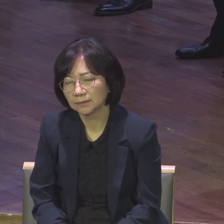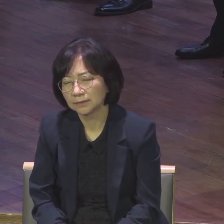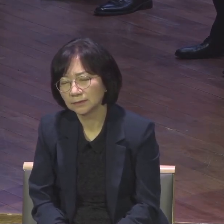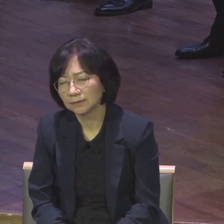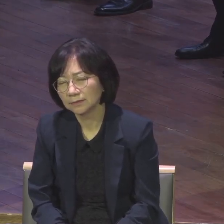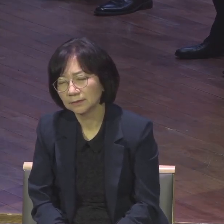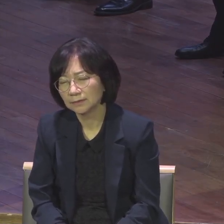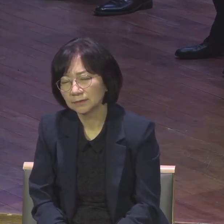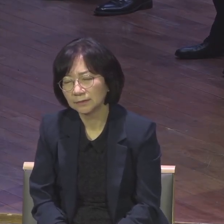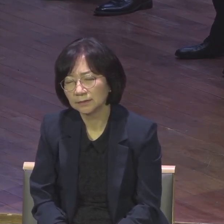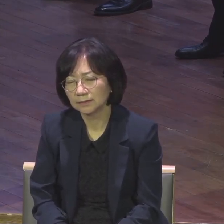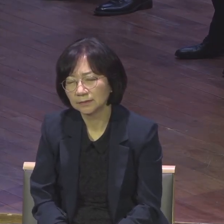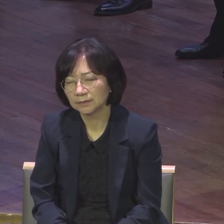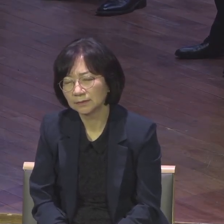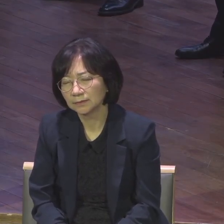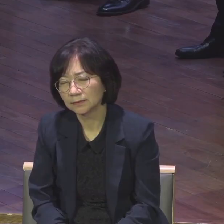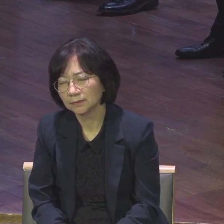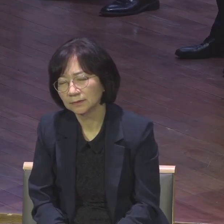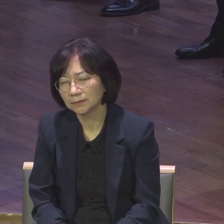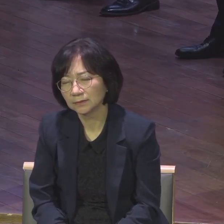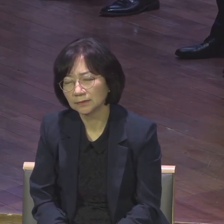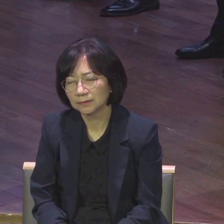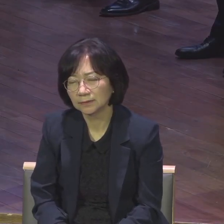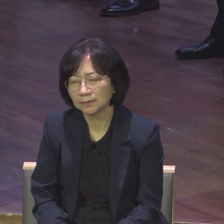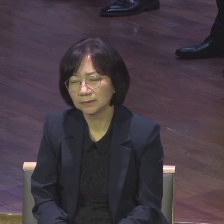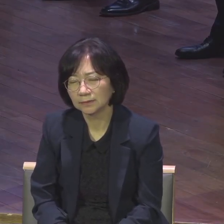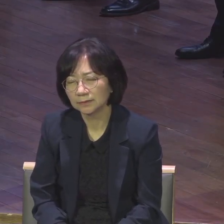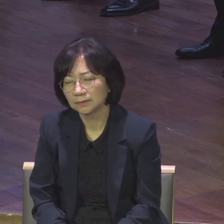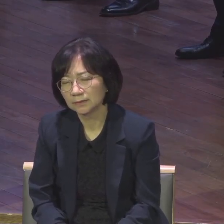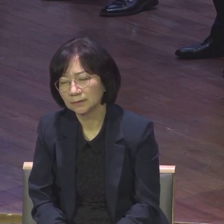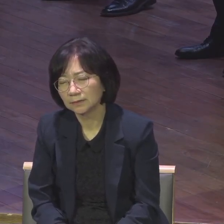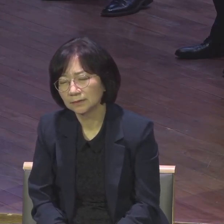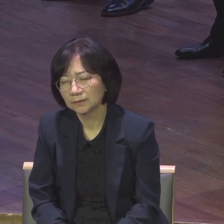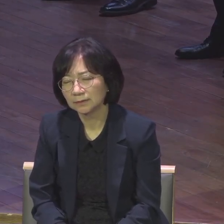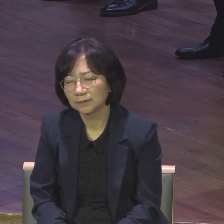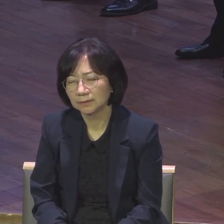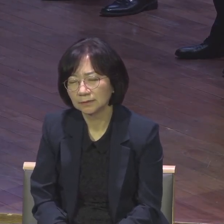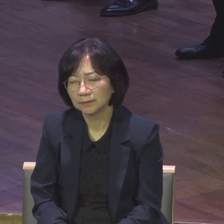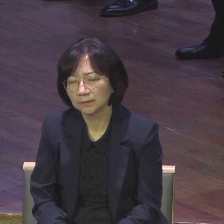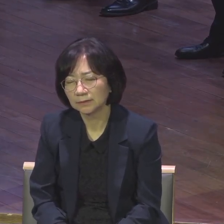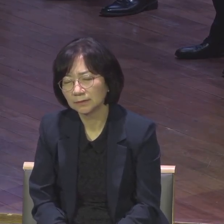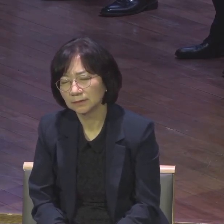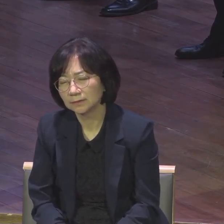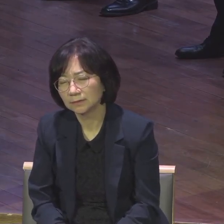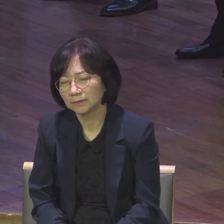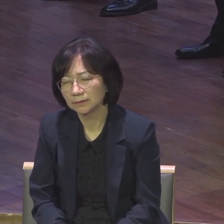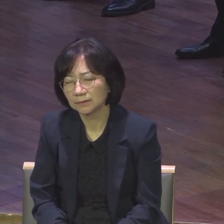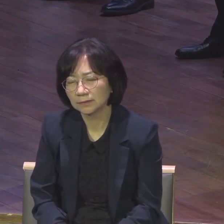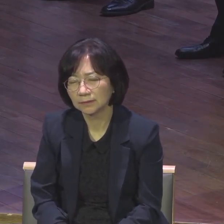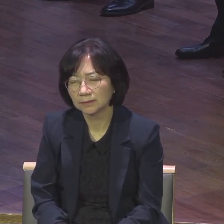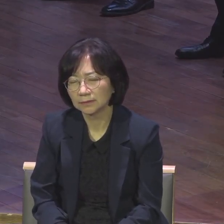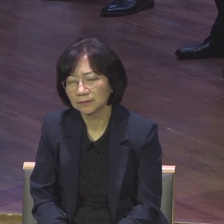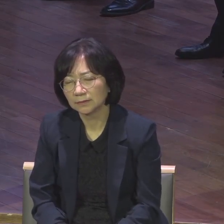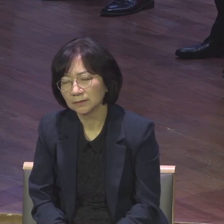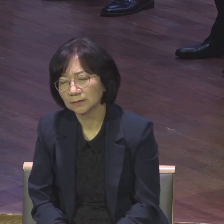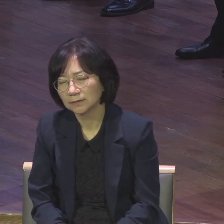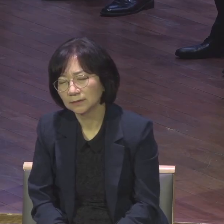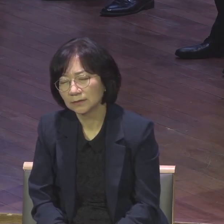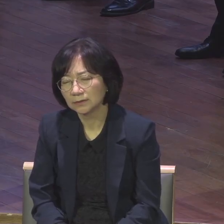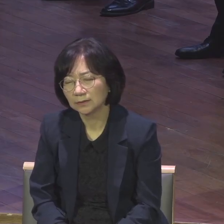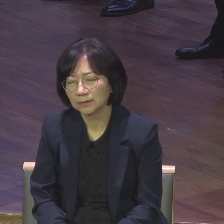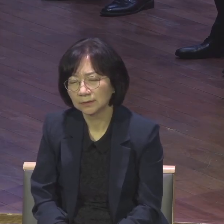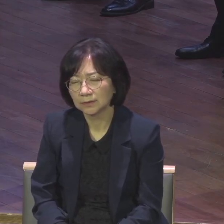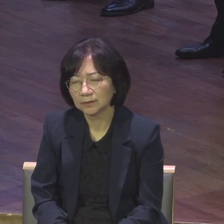믿고 하나님의 자녀가 될 수 있도록 하나님께서 이 시간 주시옵소서. 하나님께서 역사하여